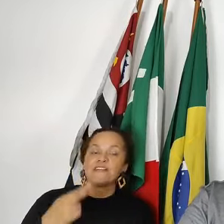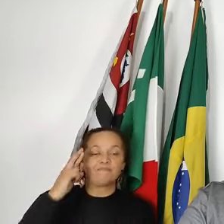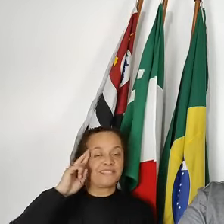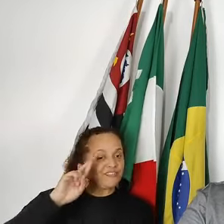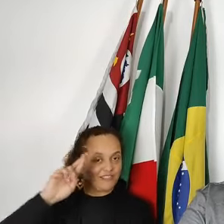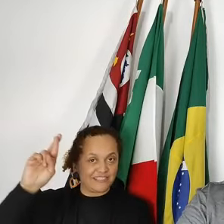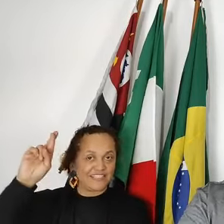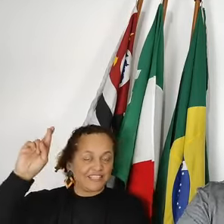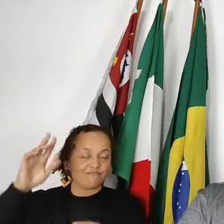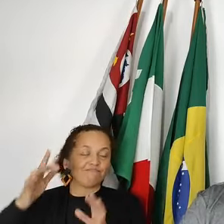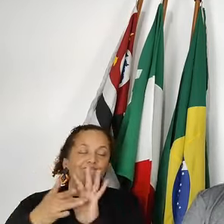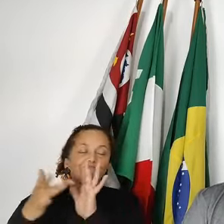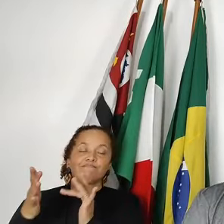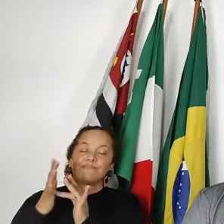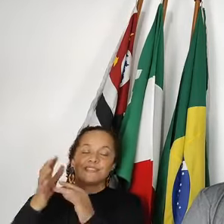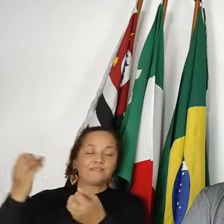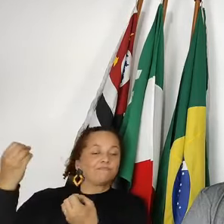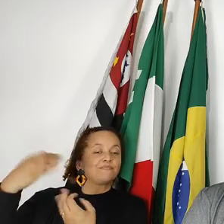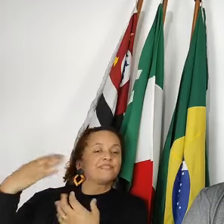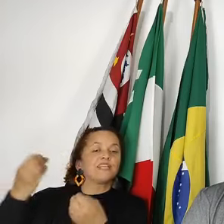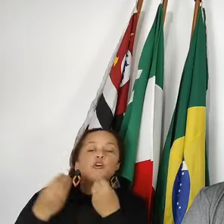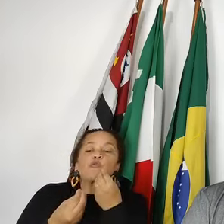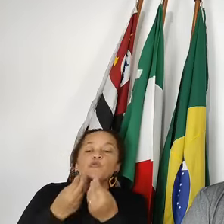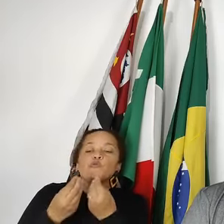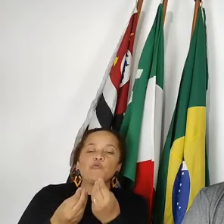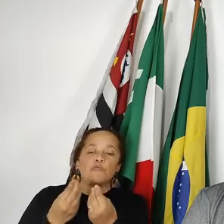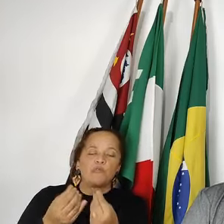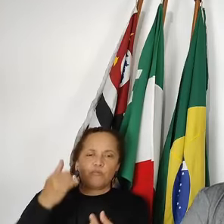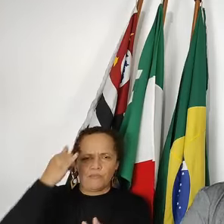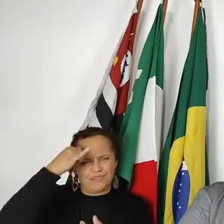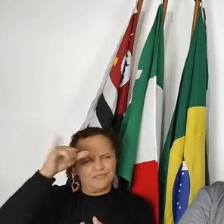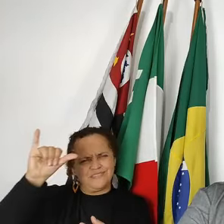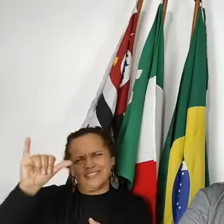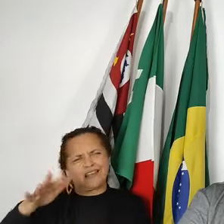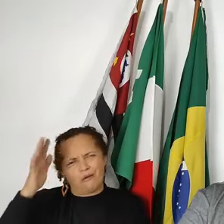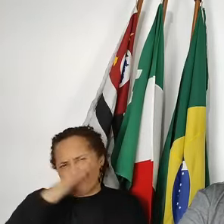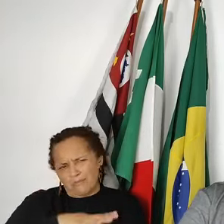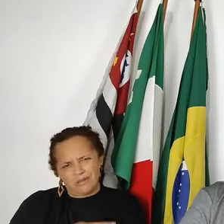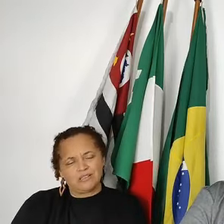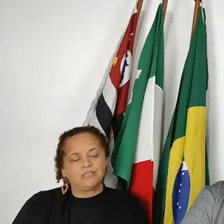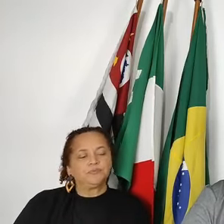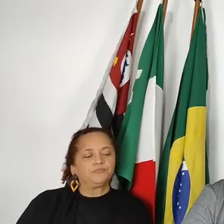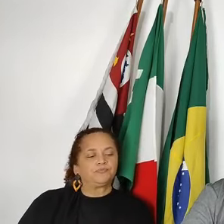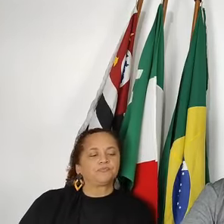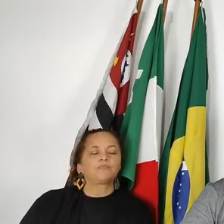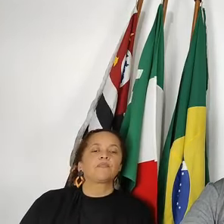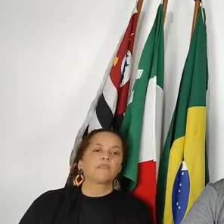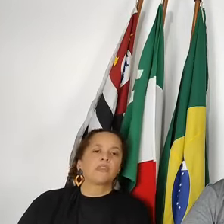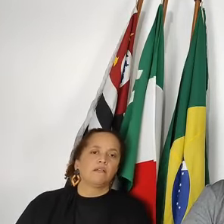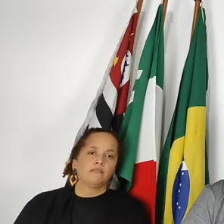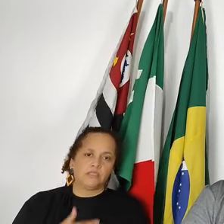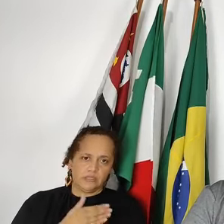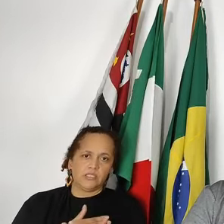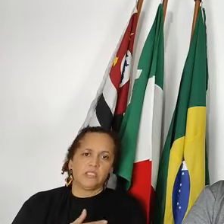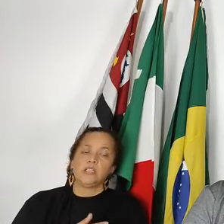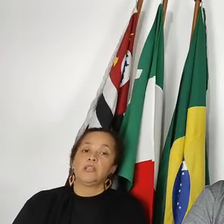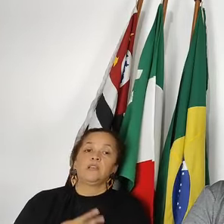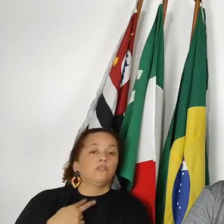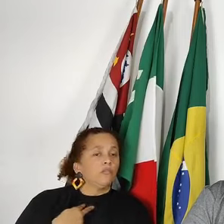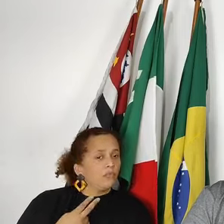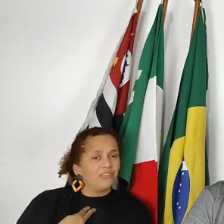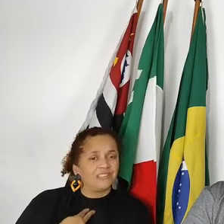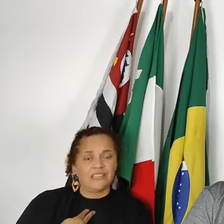ensina como combater esses ataques, né? Porque, como eu falei no começo, nós não podemos impedir